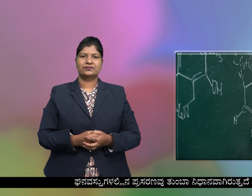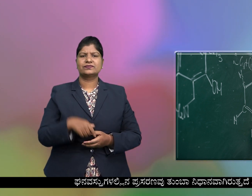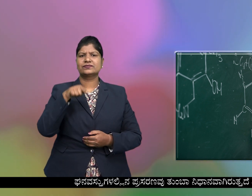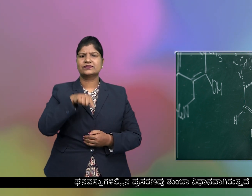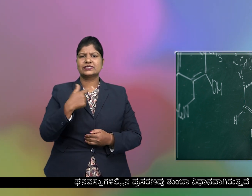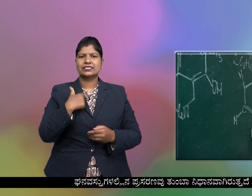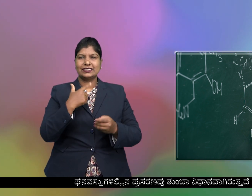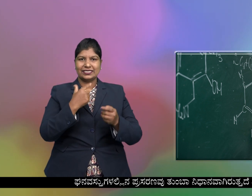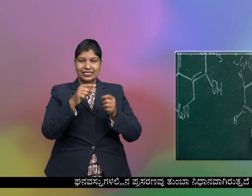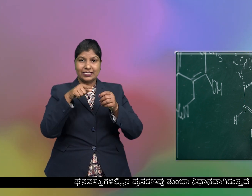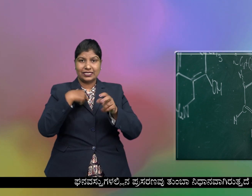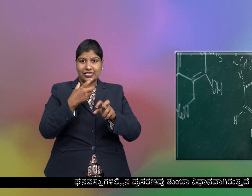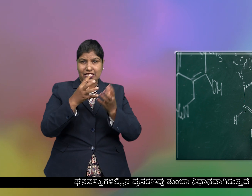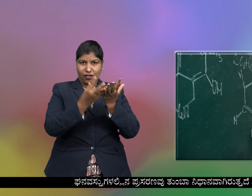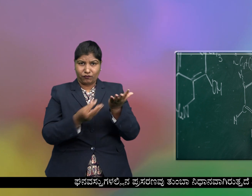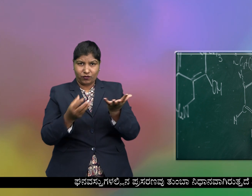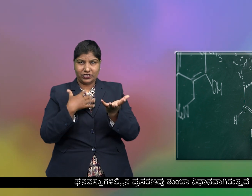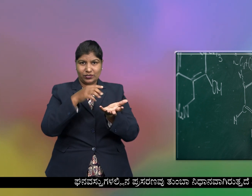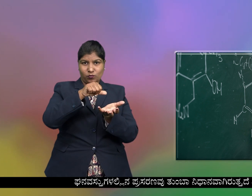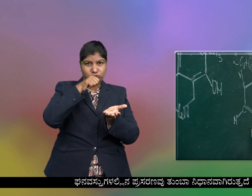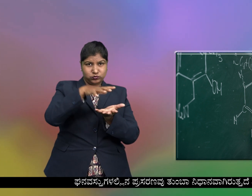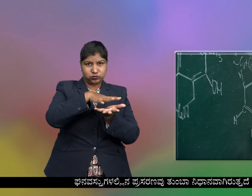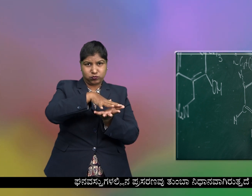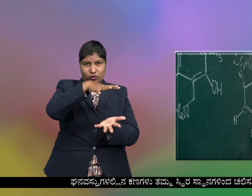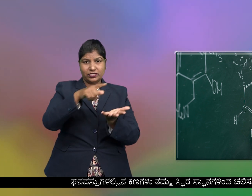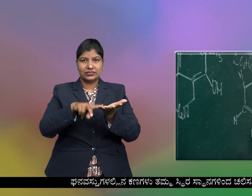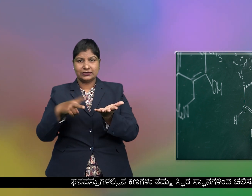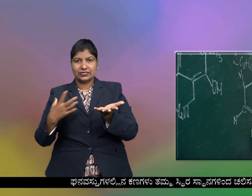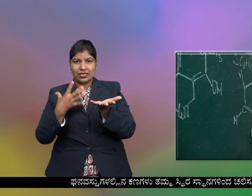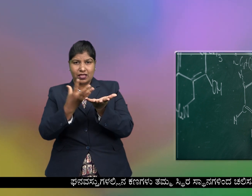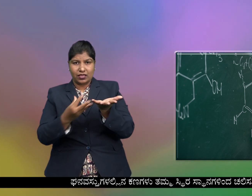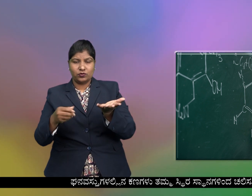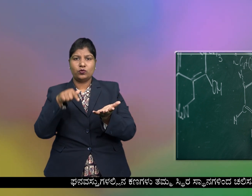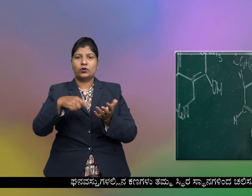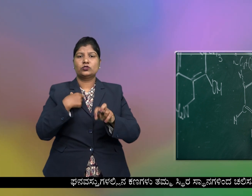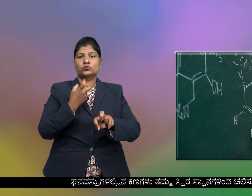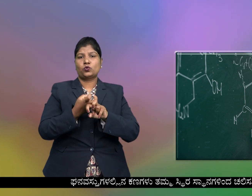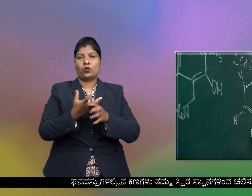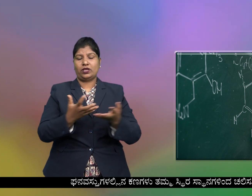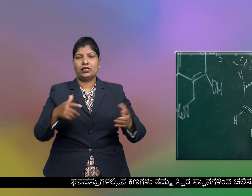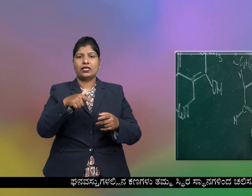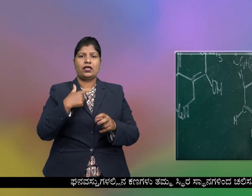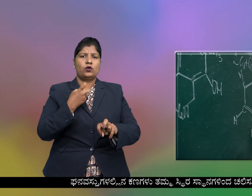ಘನವಸ್ತುಗಳಲ್ಲಿ ಪ್ರಸರಣವು ತುಂಬಾ ನಿಧಾನವಾಗಿರುತ್ತದೆ, ಏಕೆಂದರೆ ಘನವಸ್ತುಗಳಲ್ಲಿನ ಕಣಗಳು ತಮ್ಮ ಸ್ಥಿರಸ್ಥಾನಗಳಿಂದ